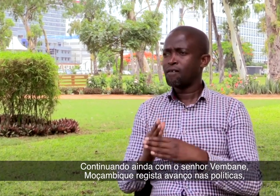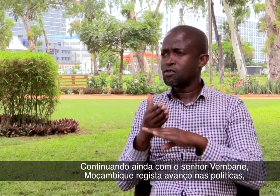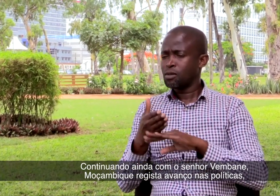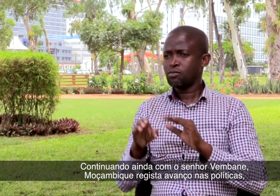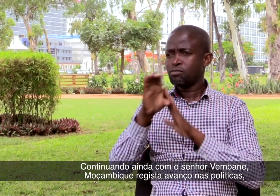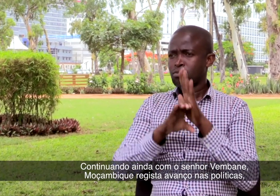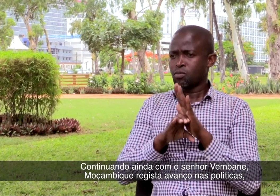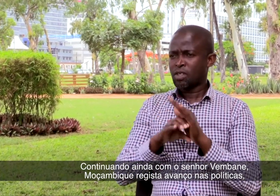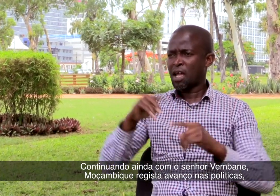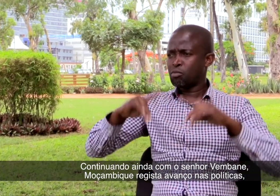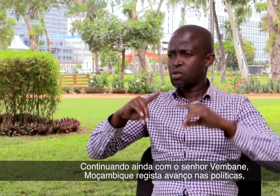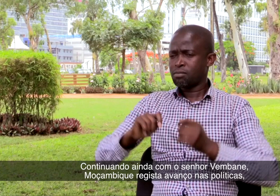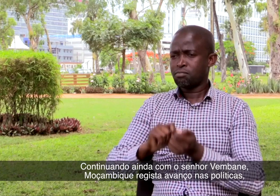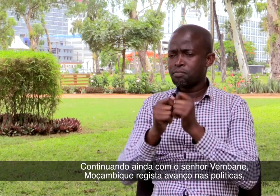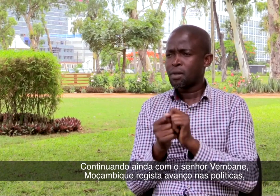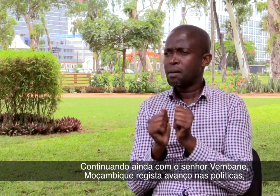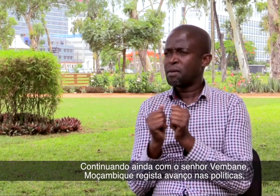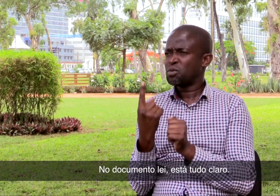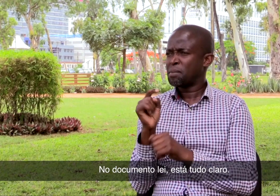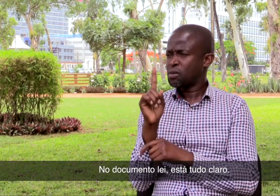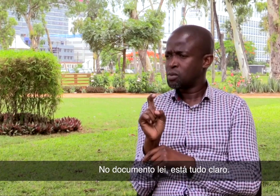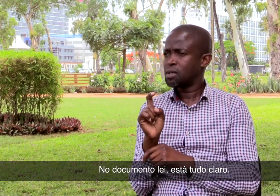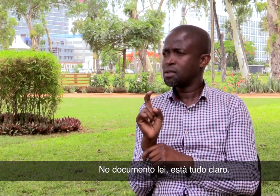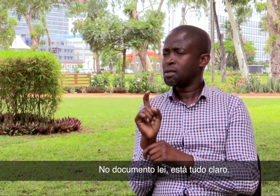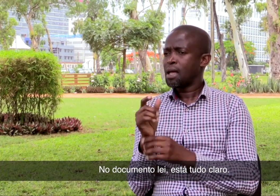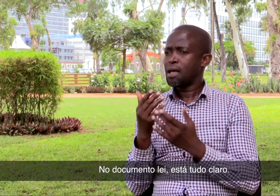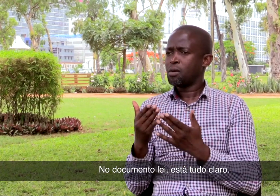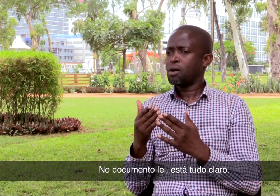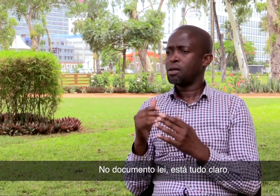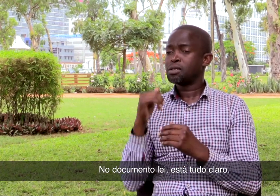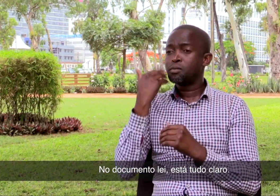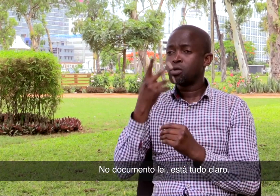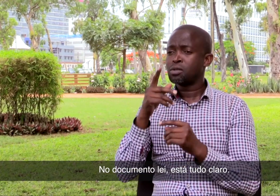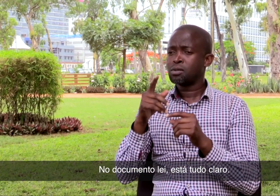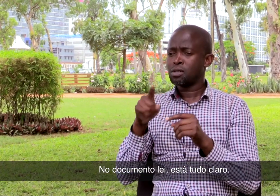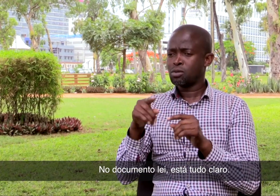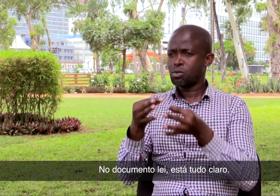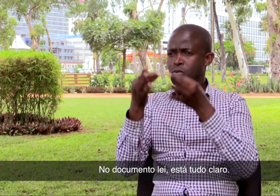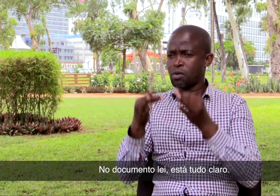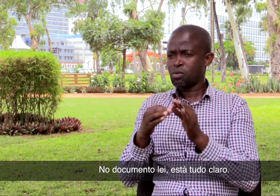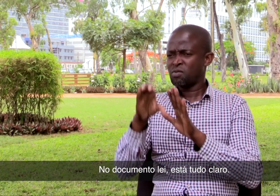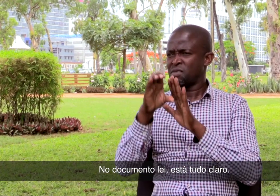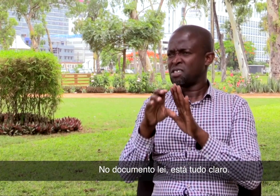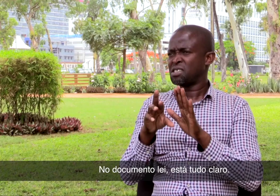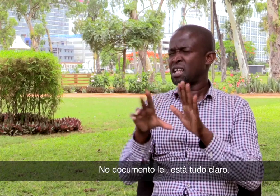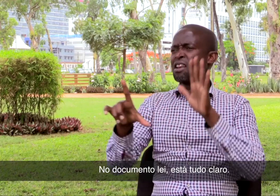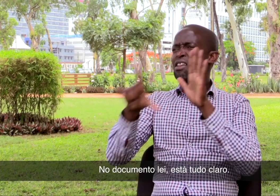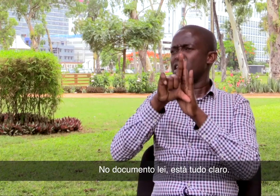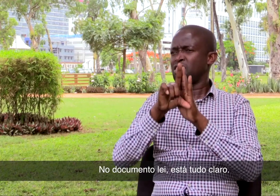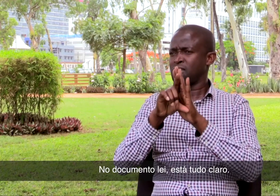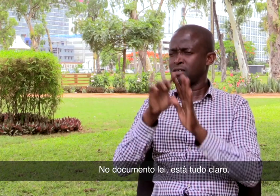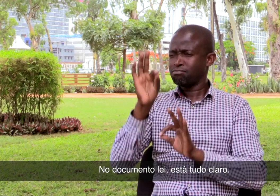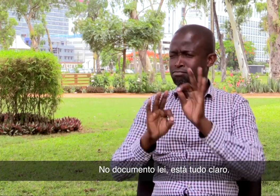em Moçambique tem avançado muito em termos das políticas, mas gostaria de saber o documento-lei que